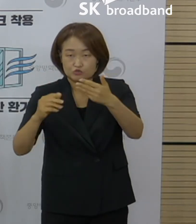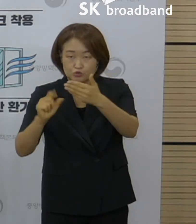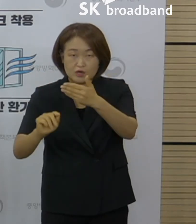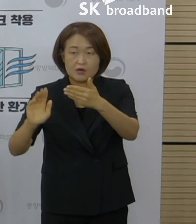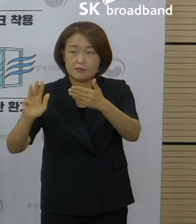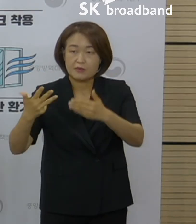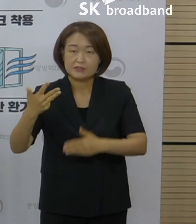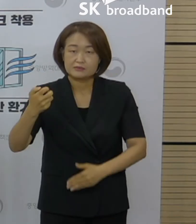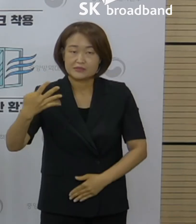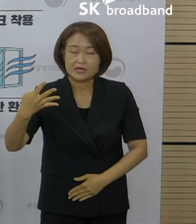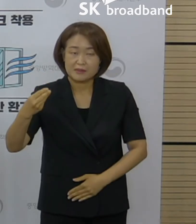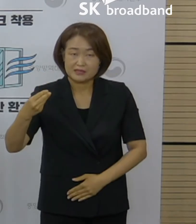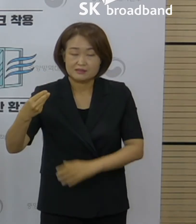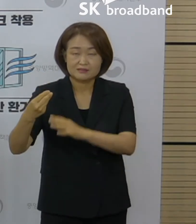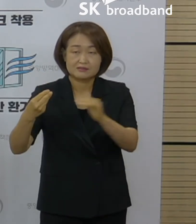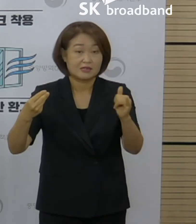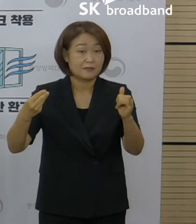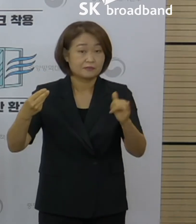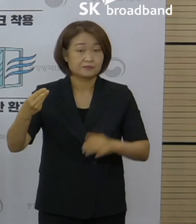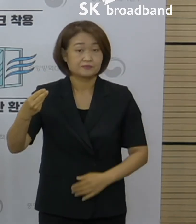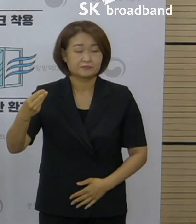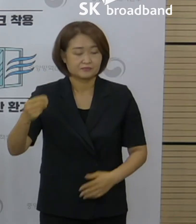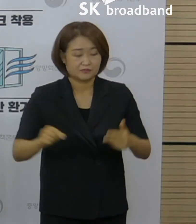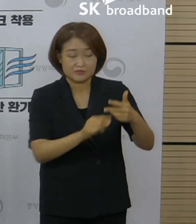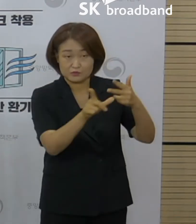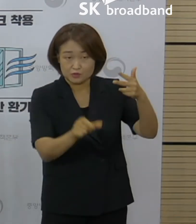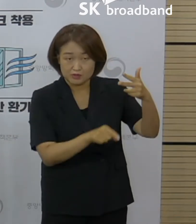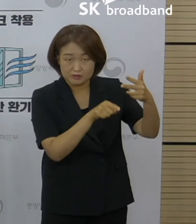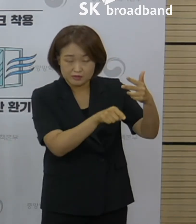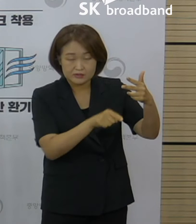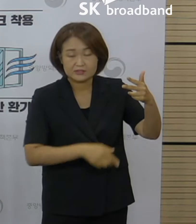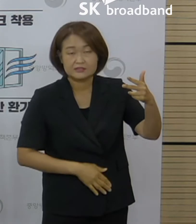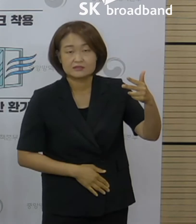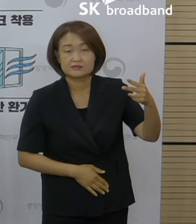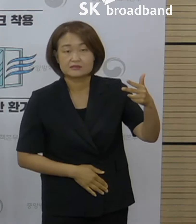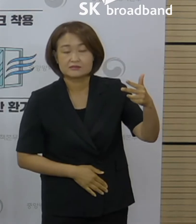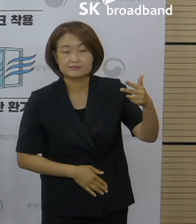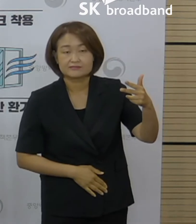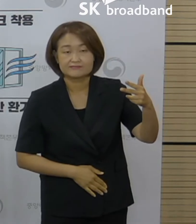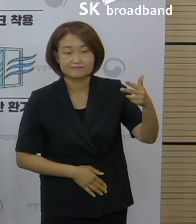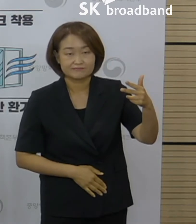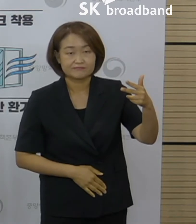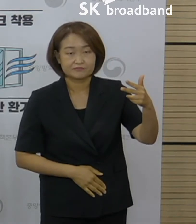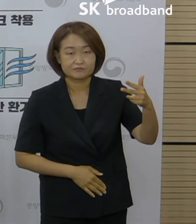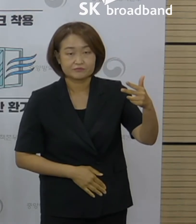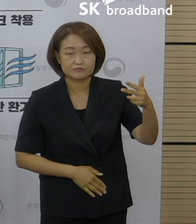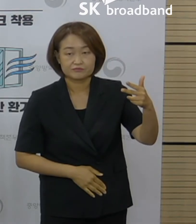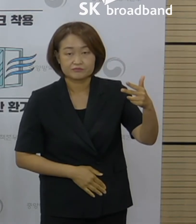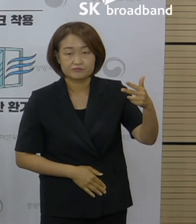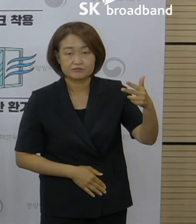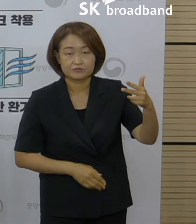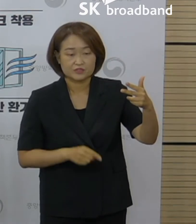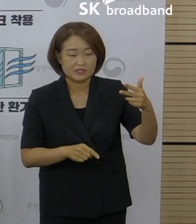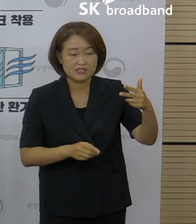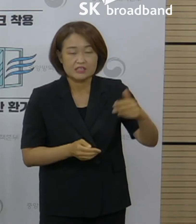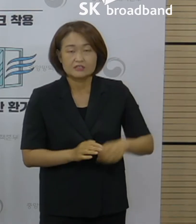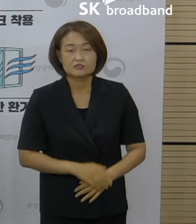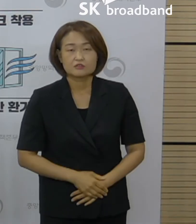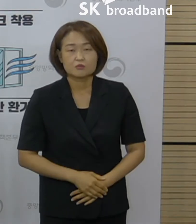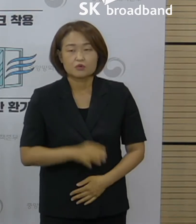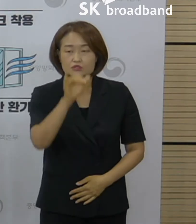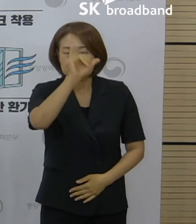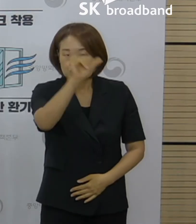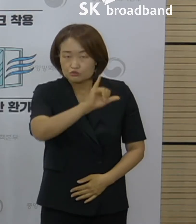834만 명이고요. 7월 달은 일단 이제 기본적으로는 그 조기 접종 위탁 의료기관이라고 해서 전국에